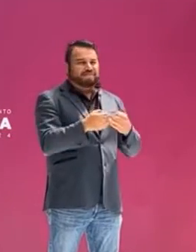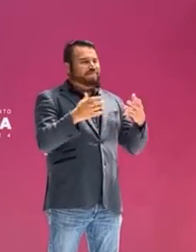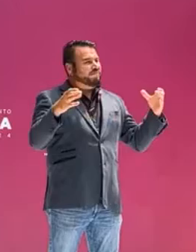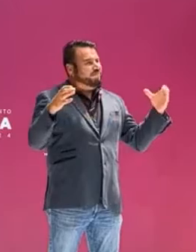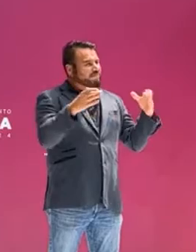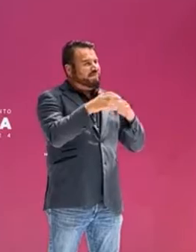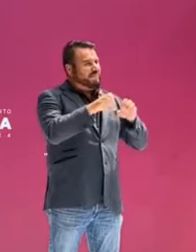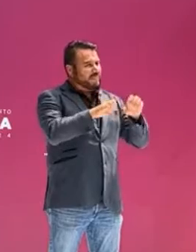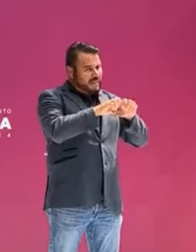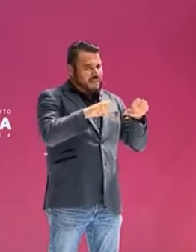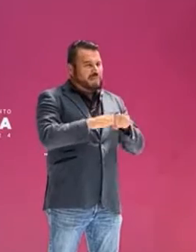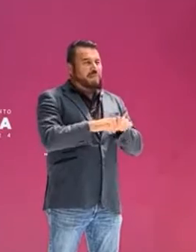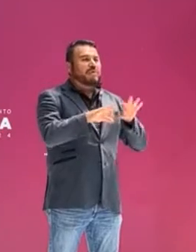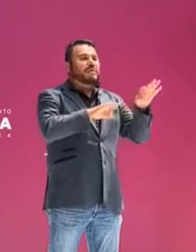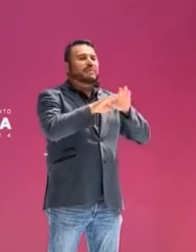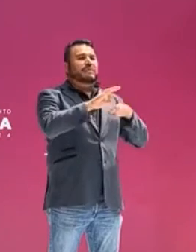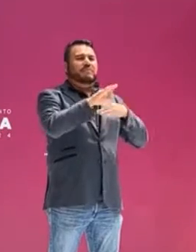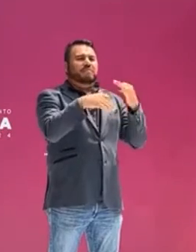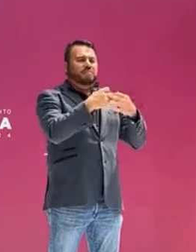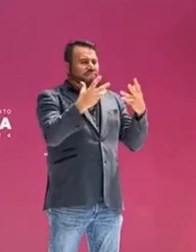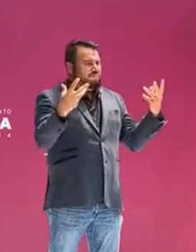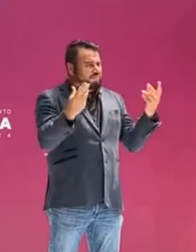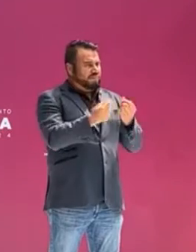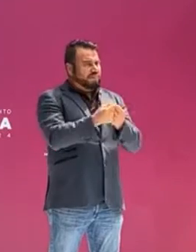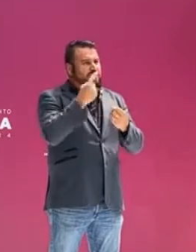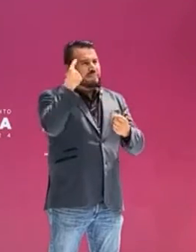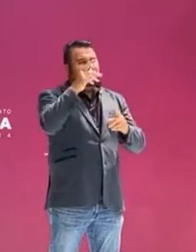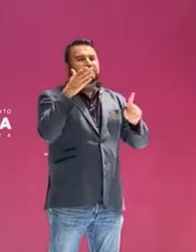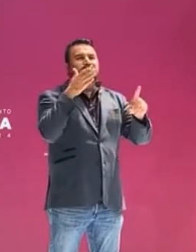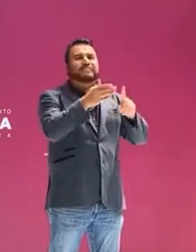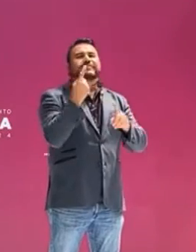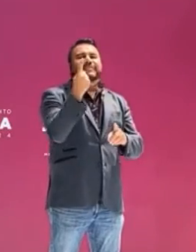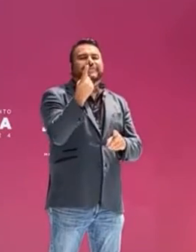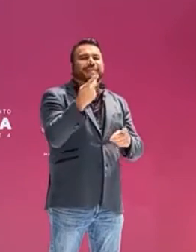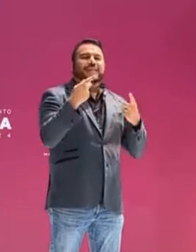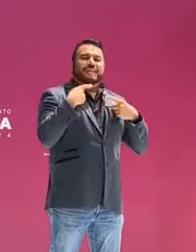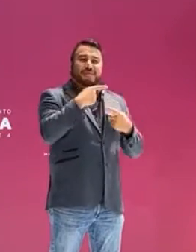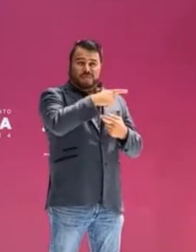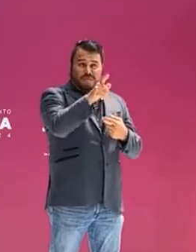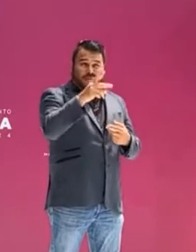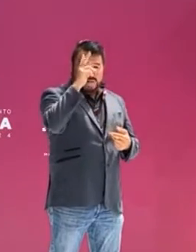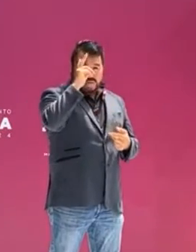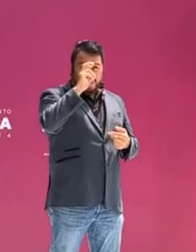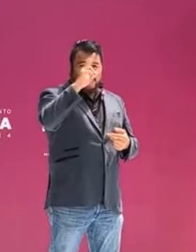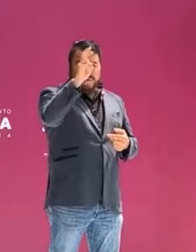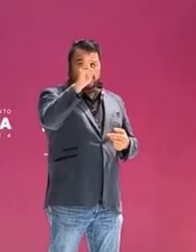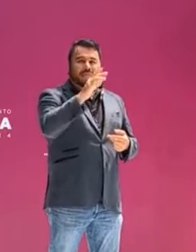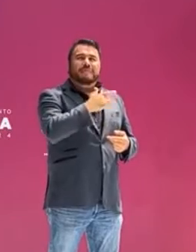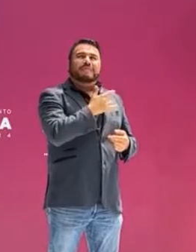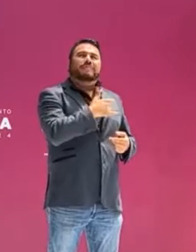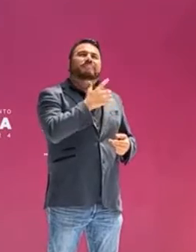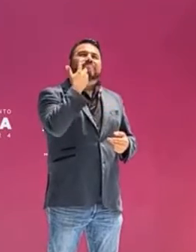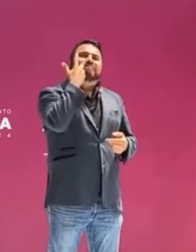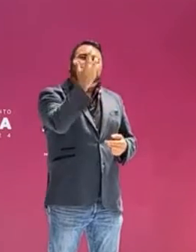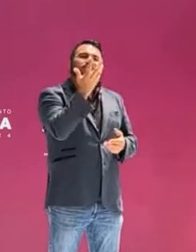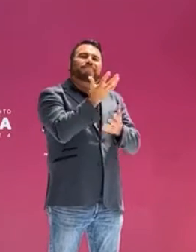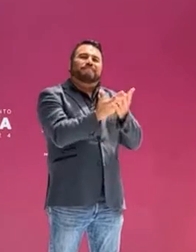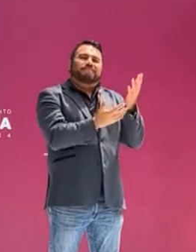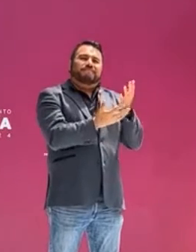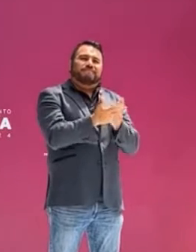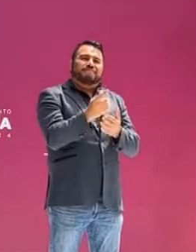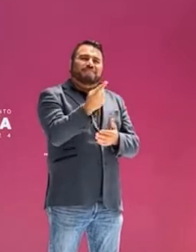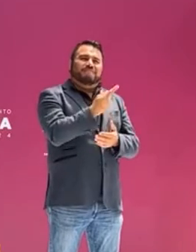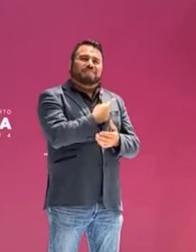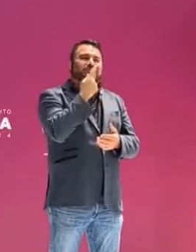trabajando juntos hacia un solo propósito, que cada uno de sus sueños, por hacer algo para ustedes mismos y para su